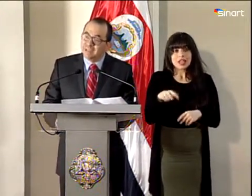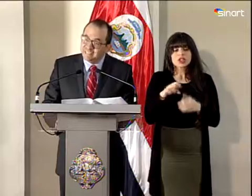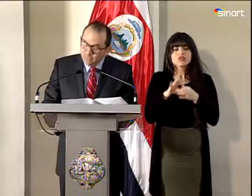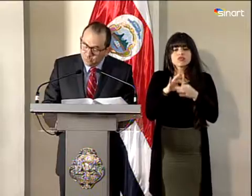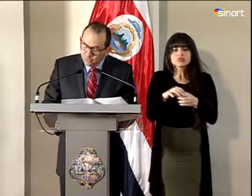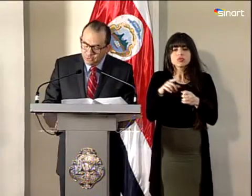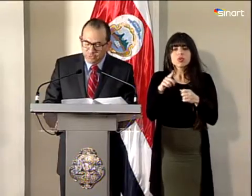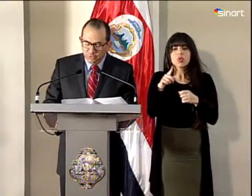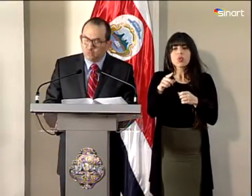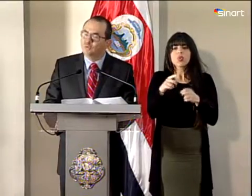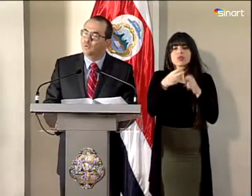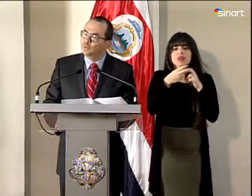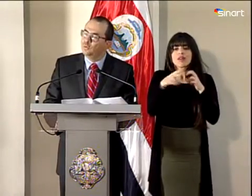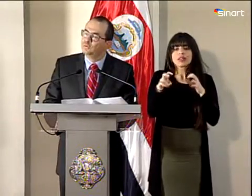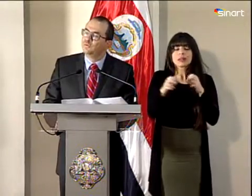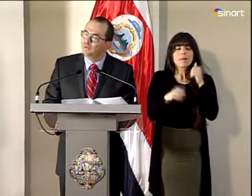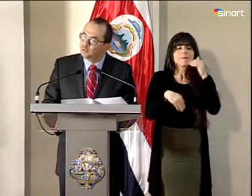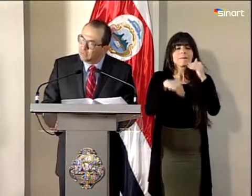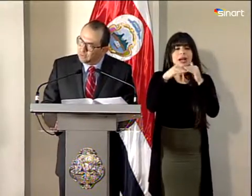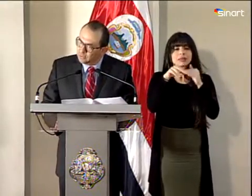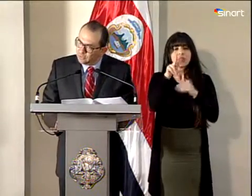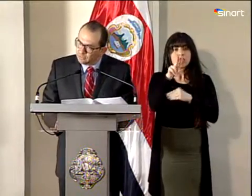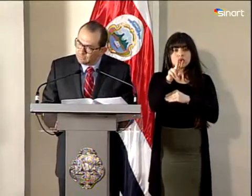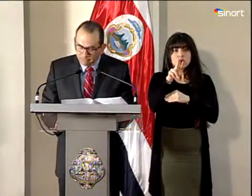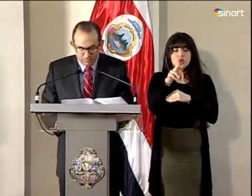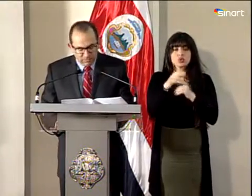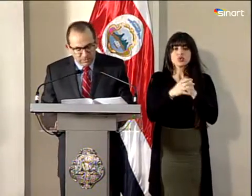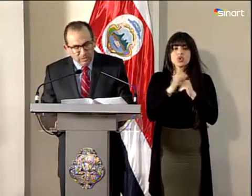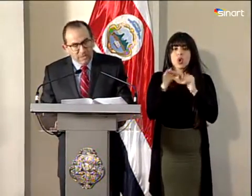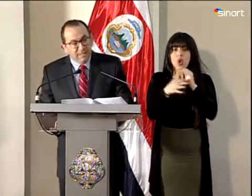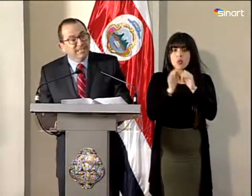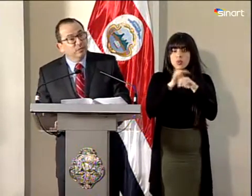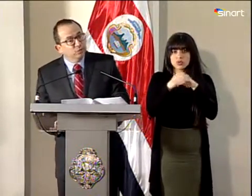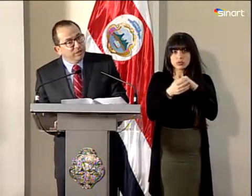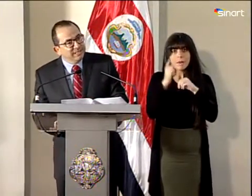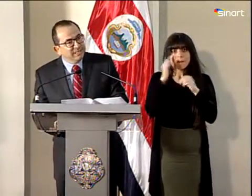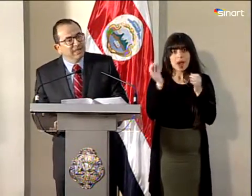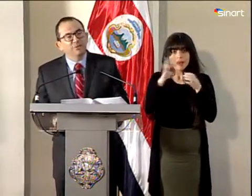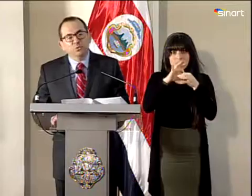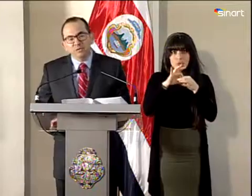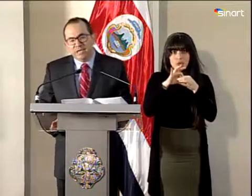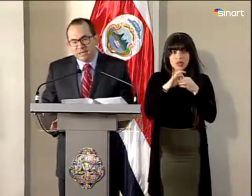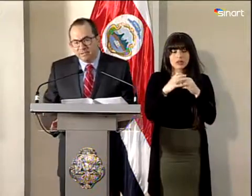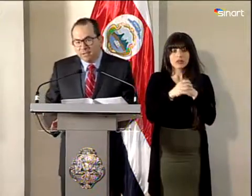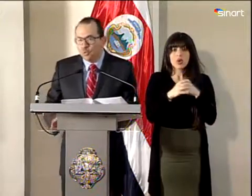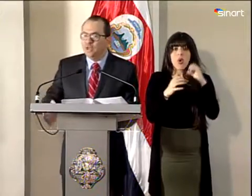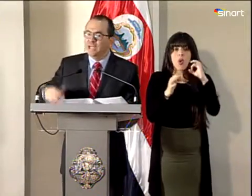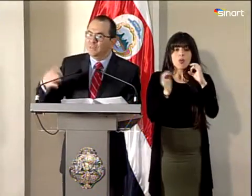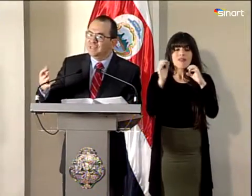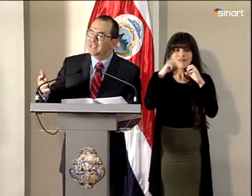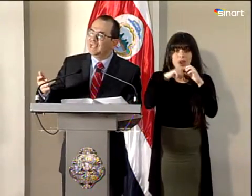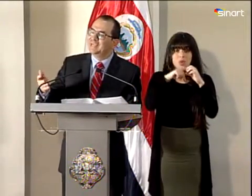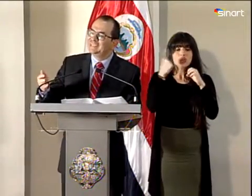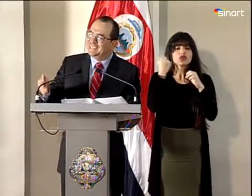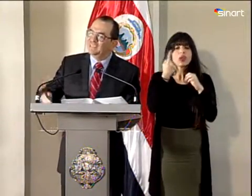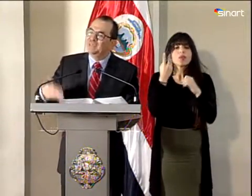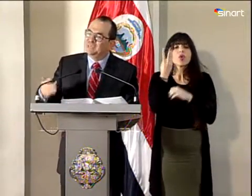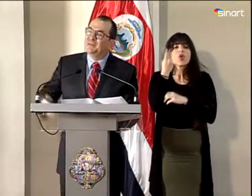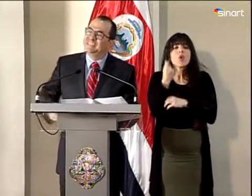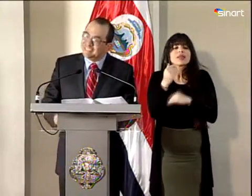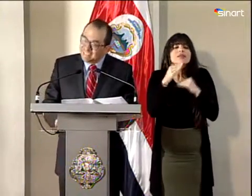un máximo de 2 óvulos fecundados y se autoriza a fecundar únicamente la